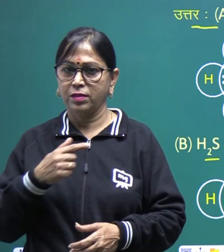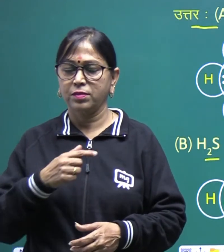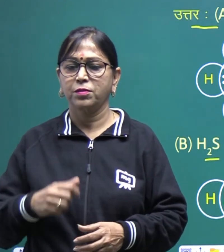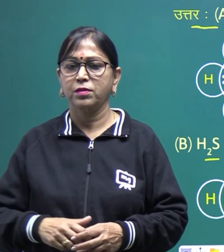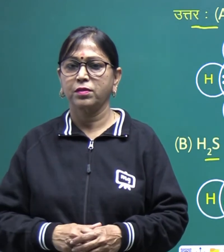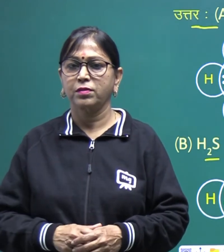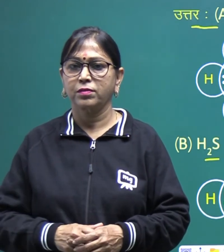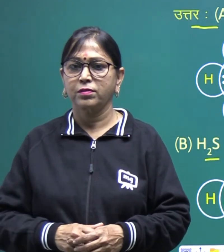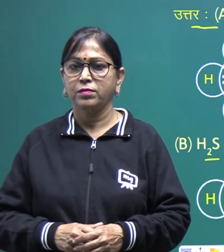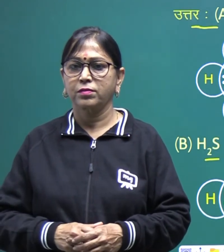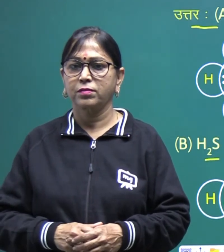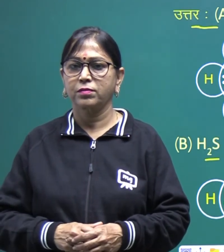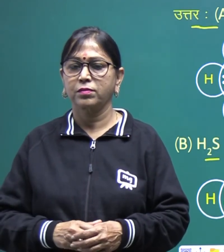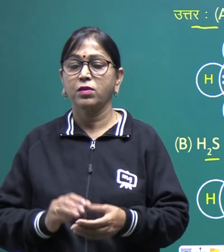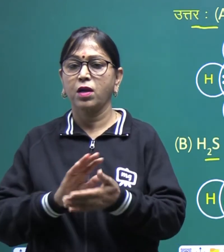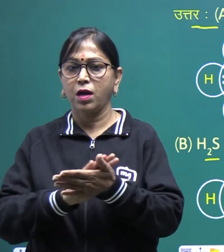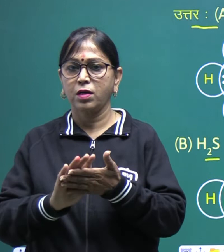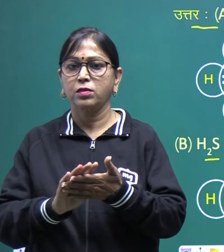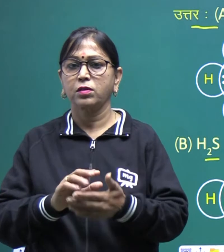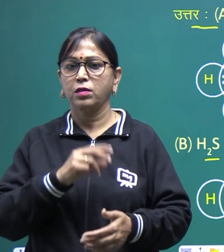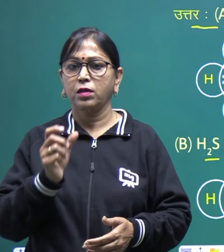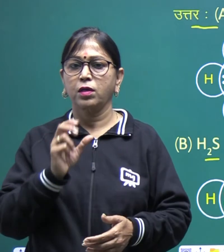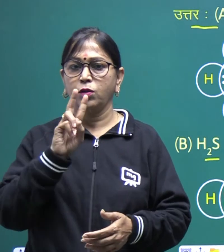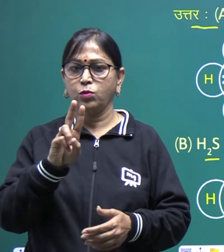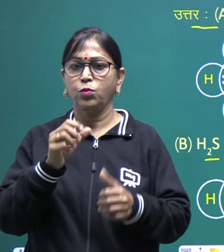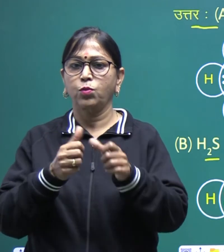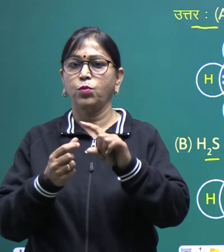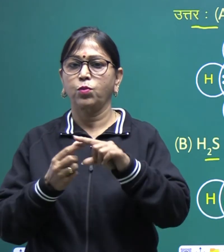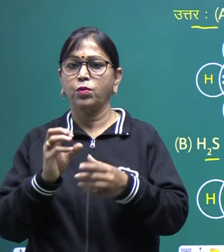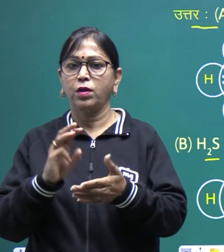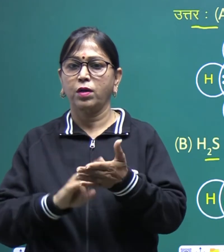इसमें हाइड्रोजन के 2 परमाणु,